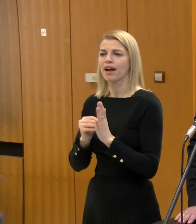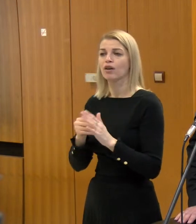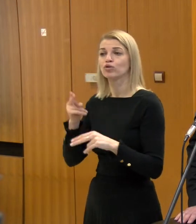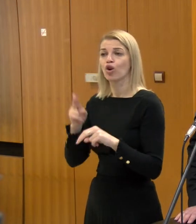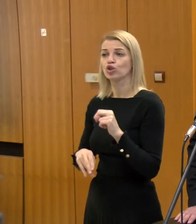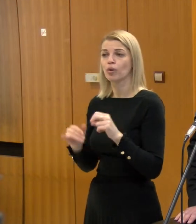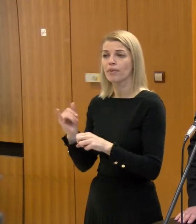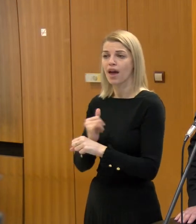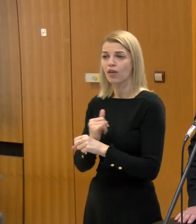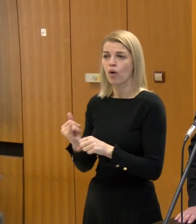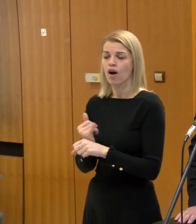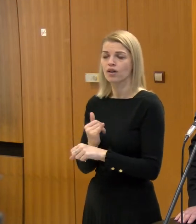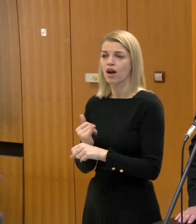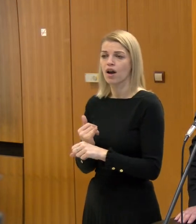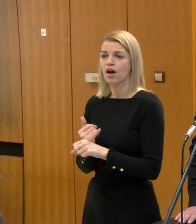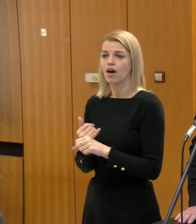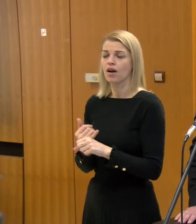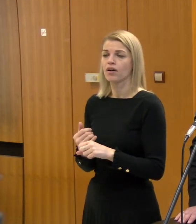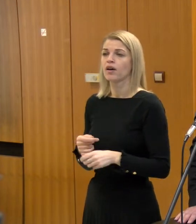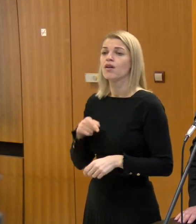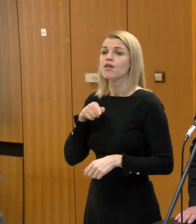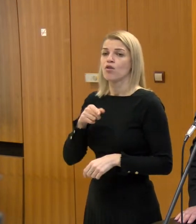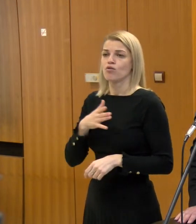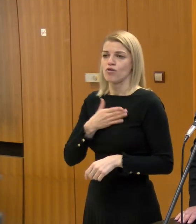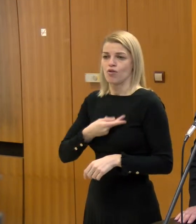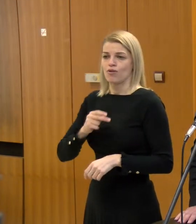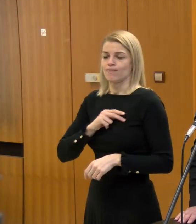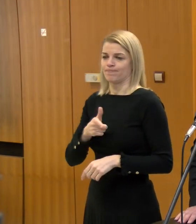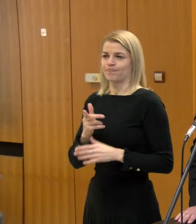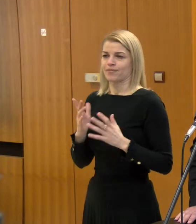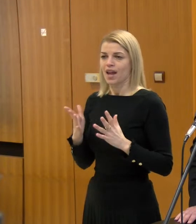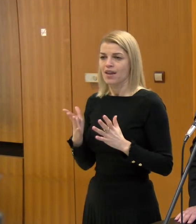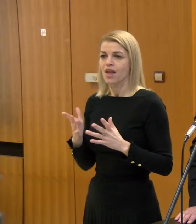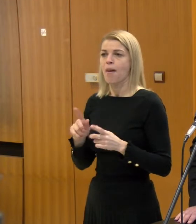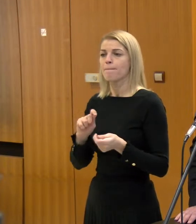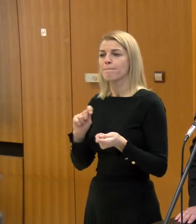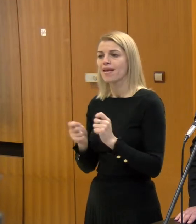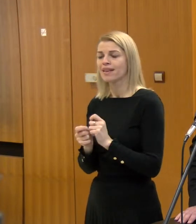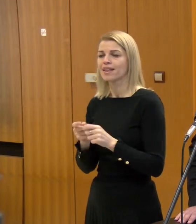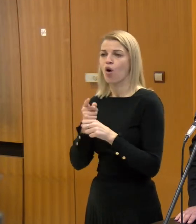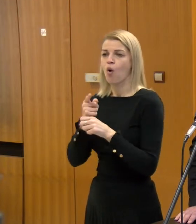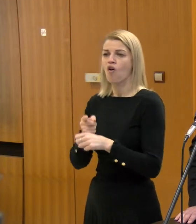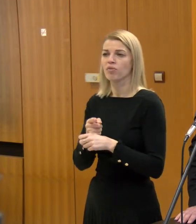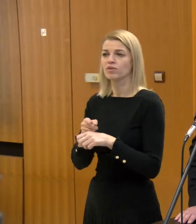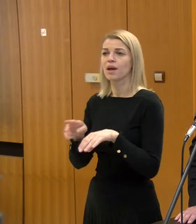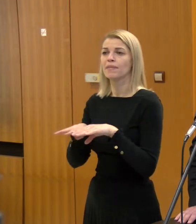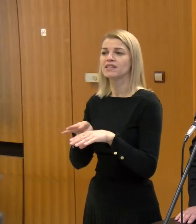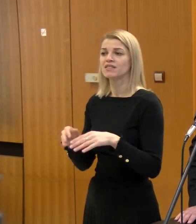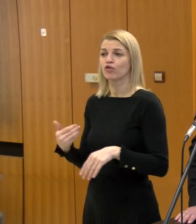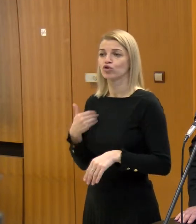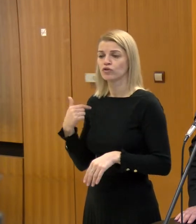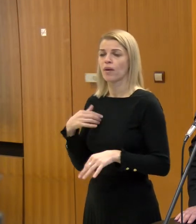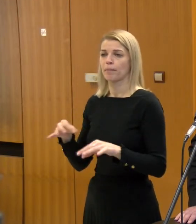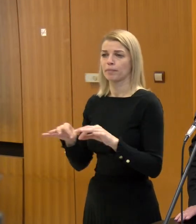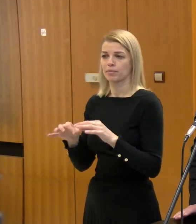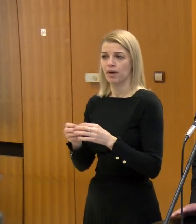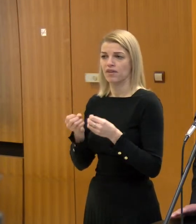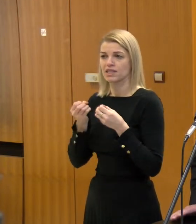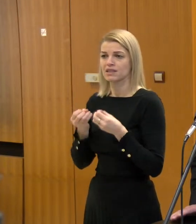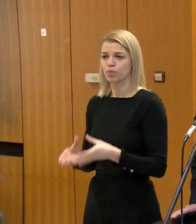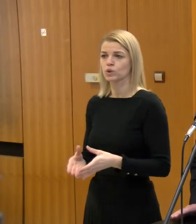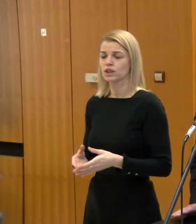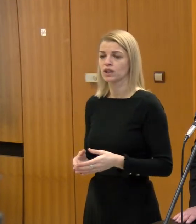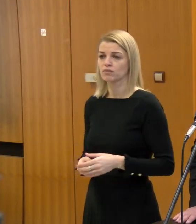koncom januára. Nie je toto v mojej kompetencii meniť a ovplyvniť. Za rezort školstva sme pripravení to